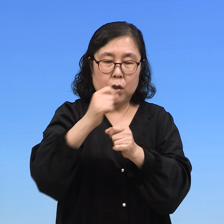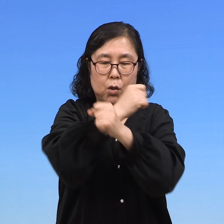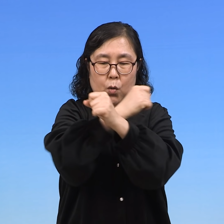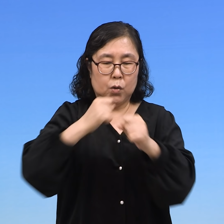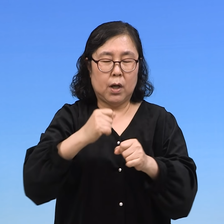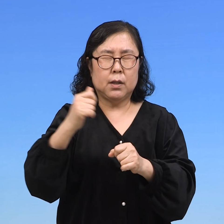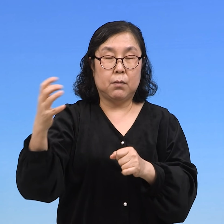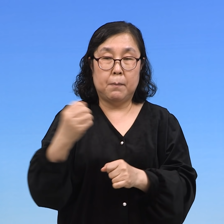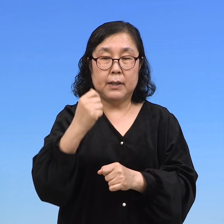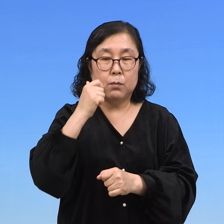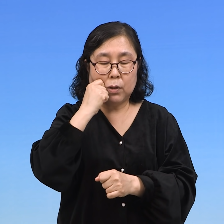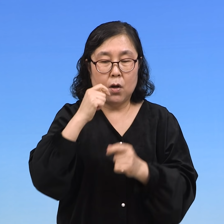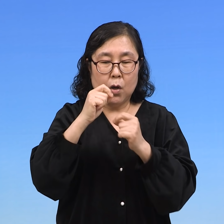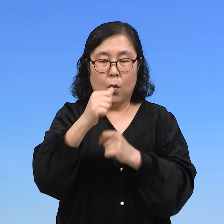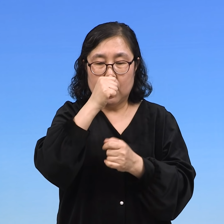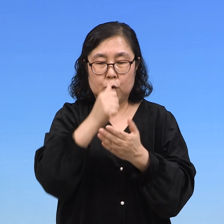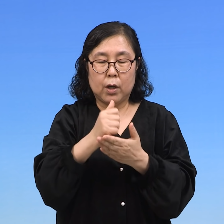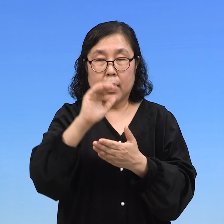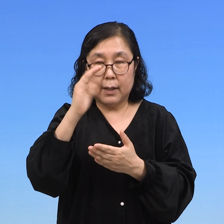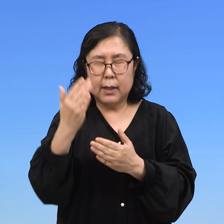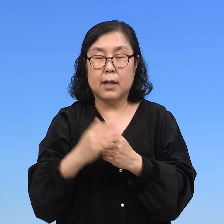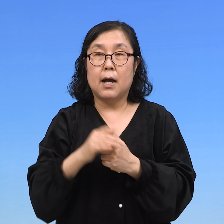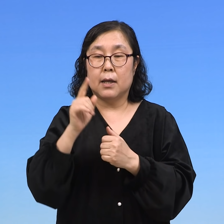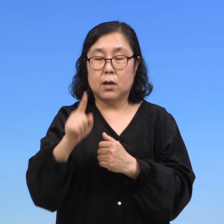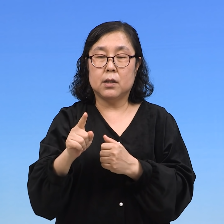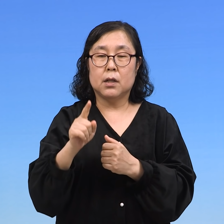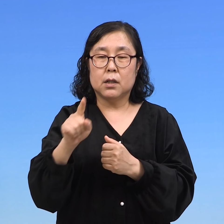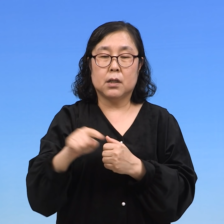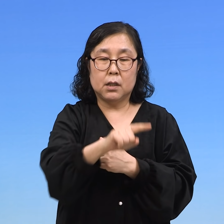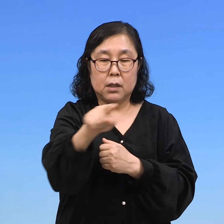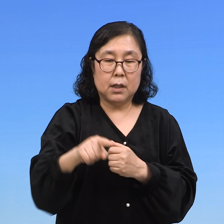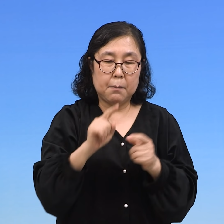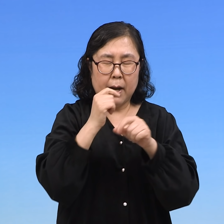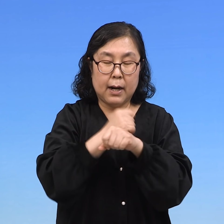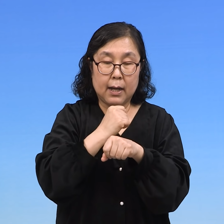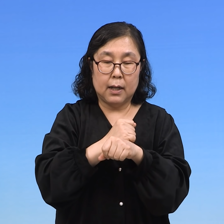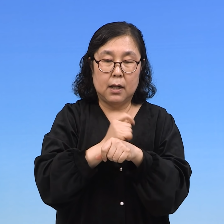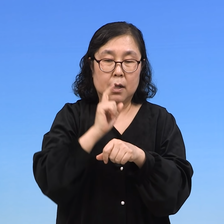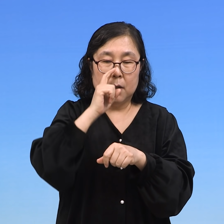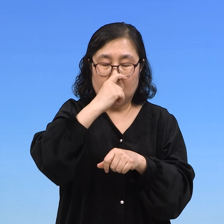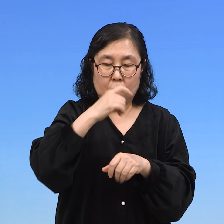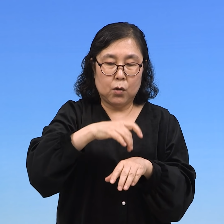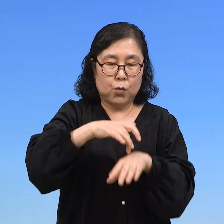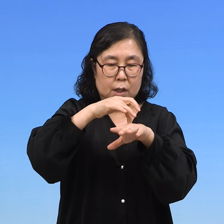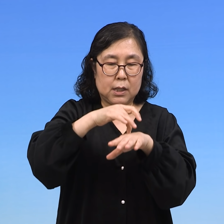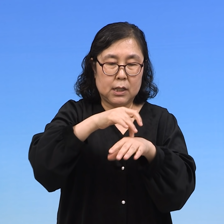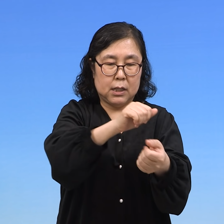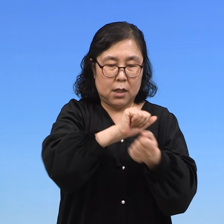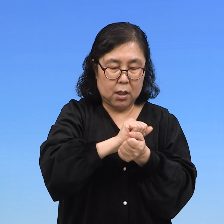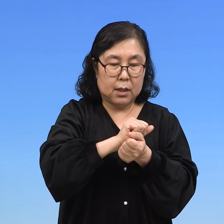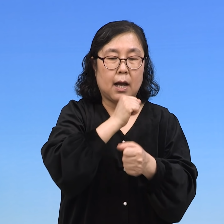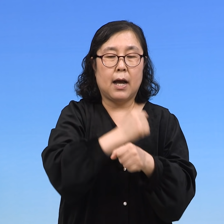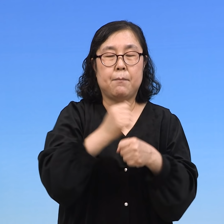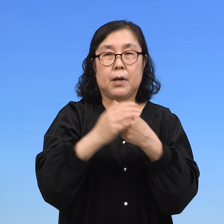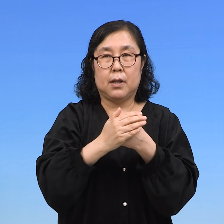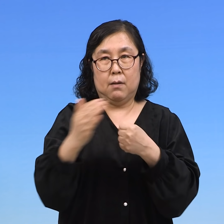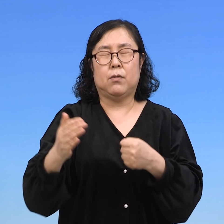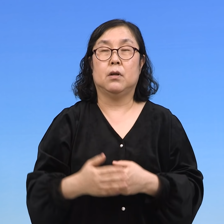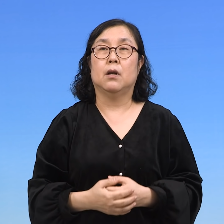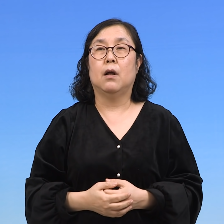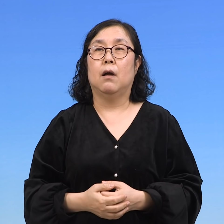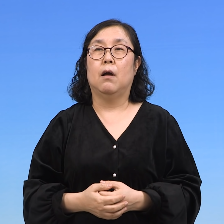사하심을 얻지 못하고 영원한 죄가 되는 일하시니 이는 그들이 말하기를 더러운 귀신이 들렸다 함이로라